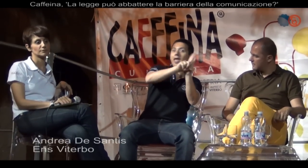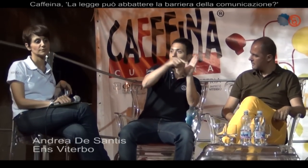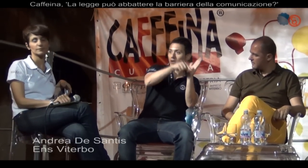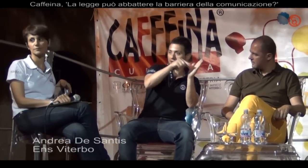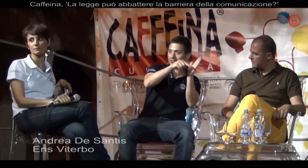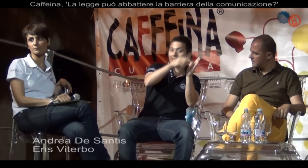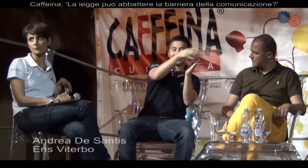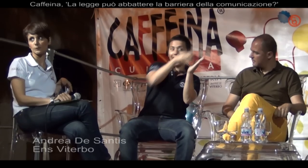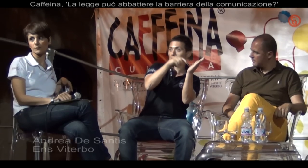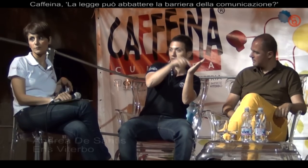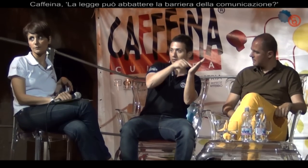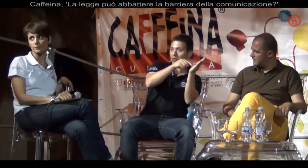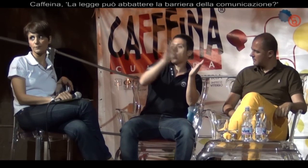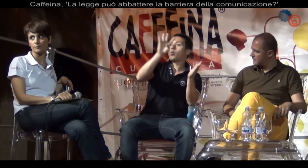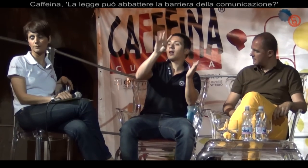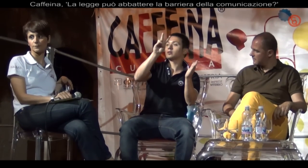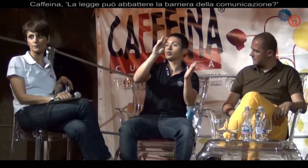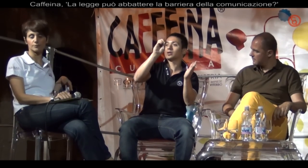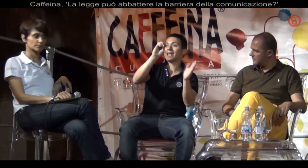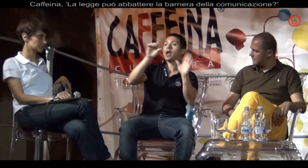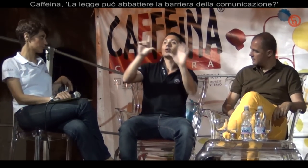Con il disegno per il disegno di legge per il testo